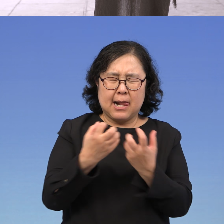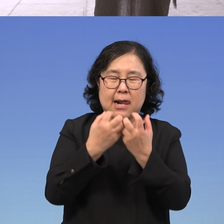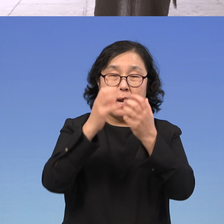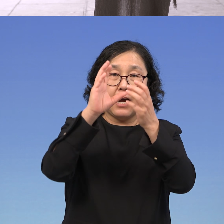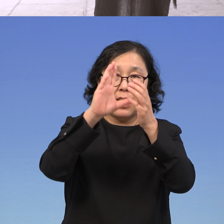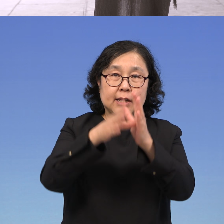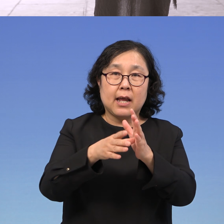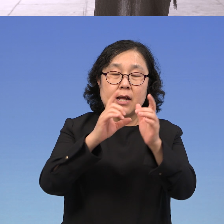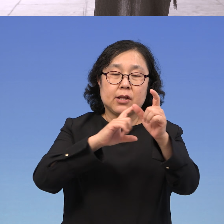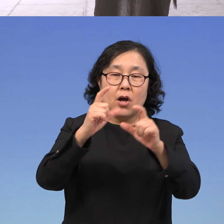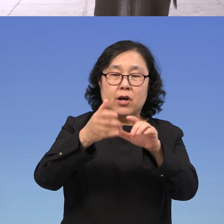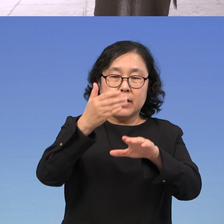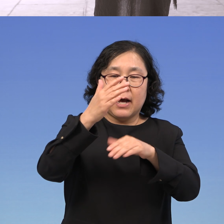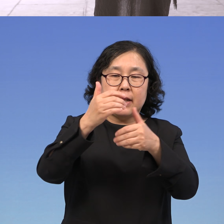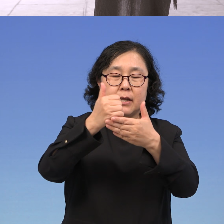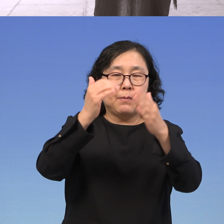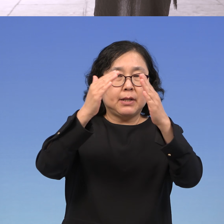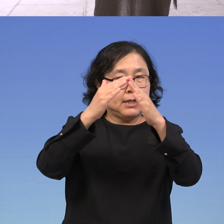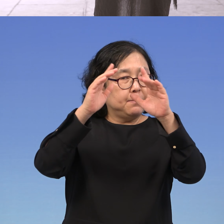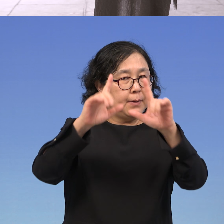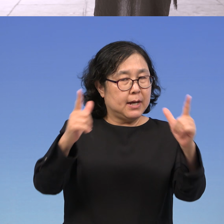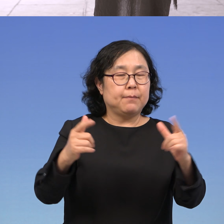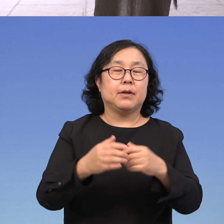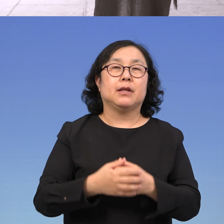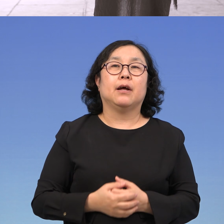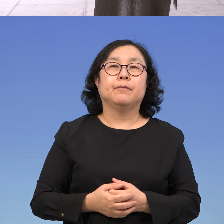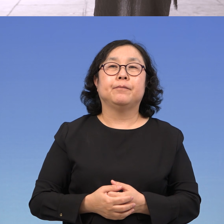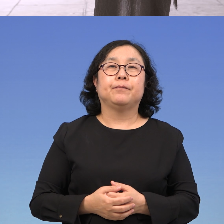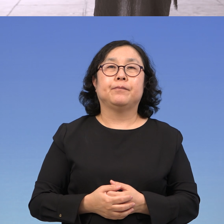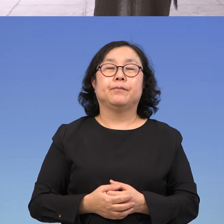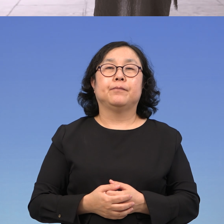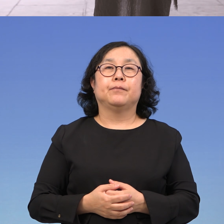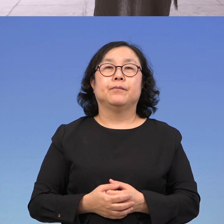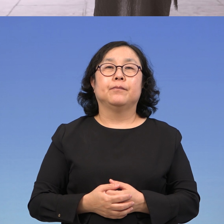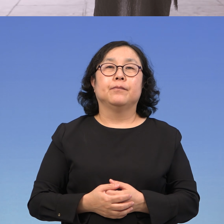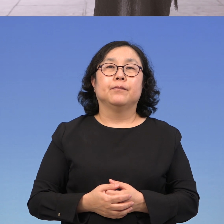잘 때 더 이상 하나님의 집이 아닙니다